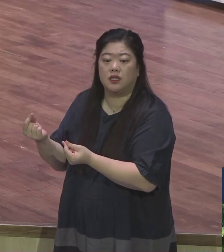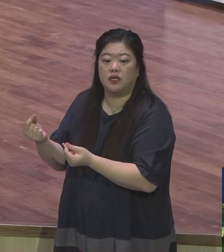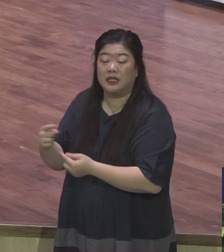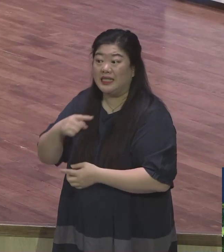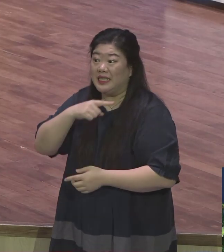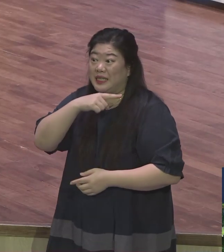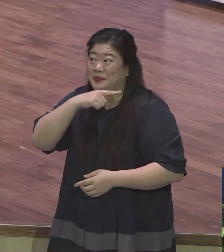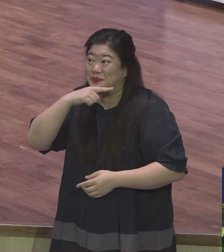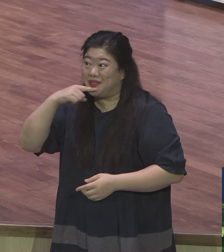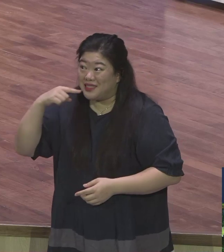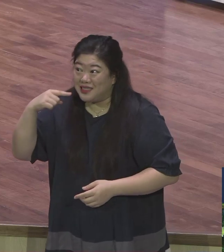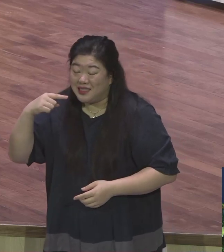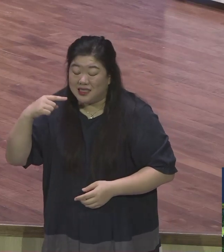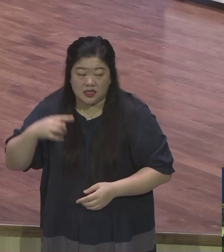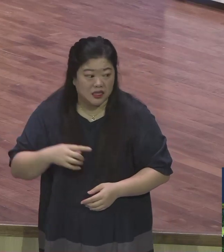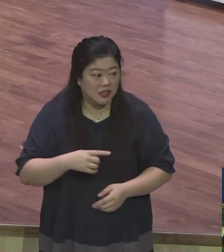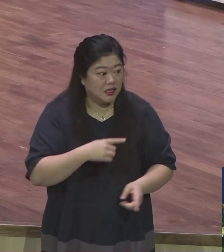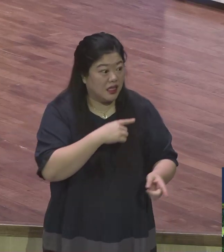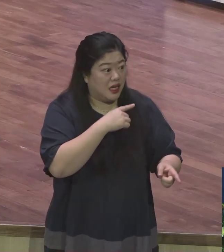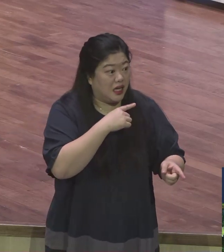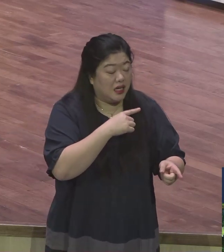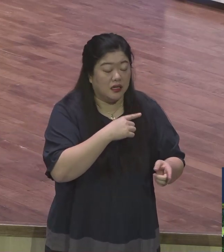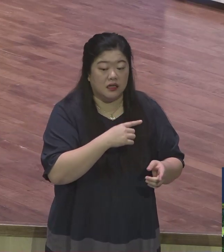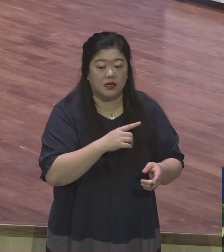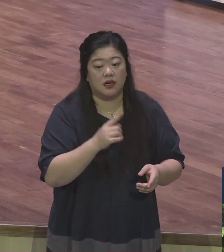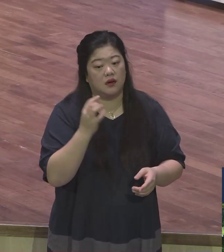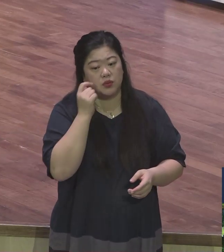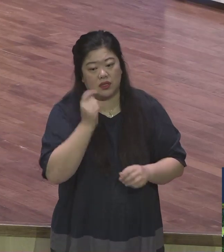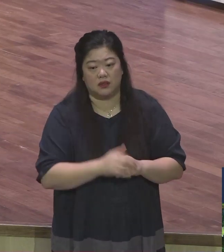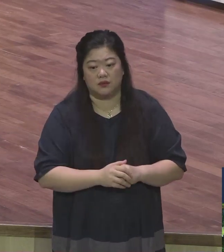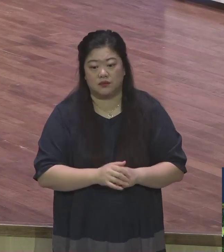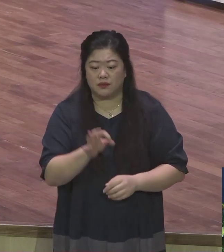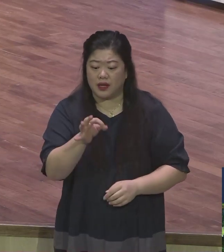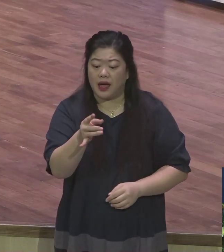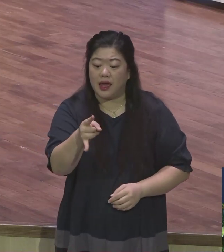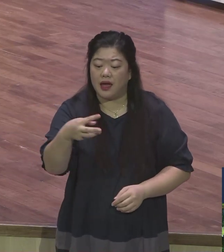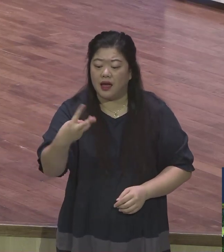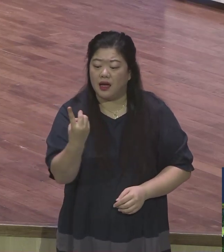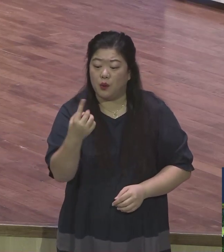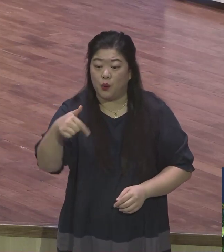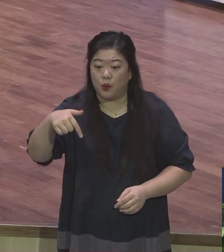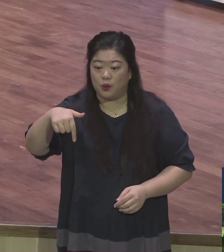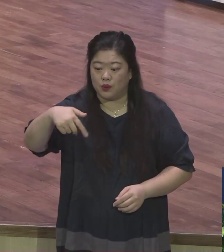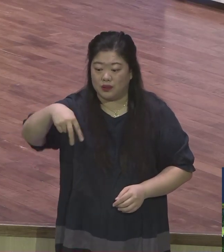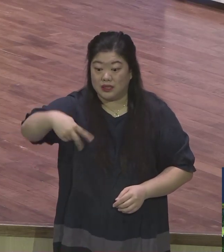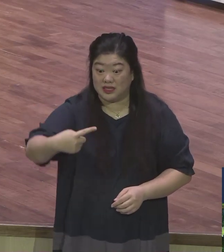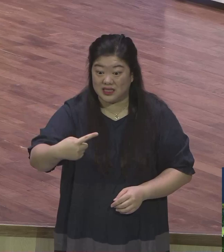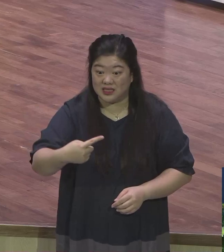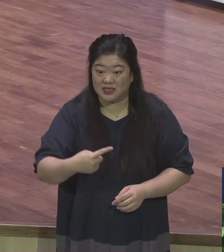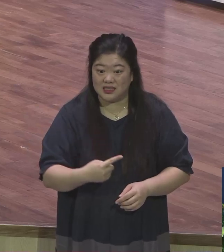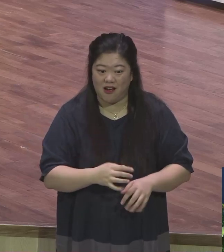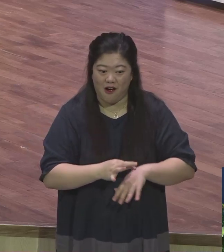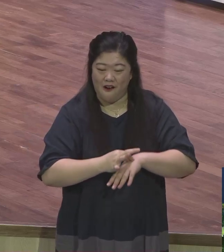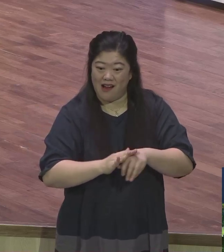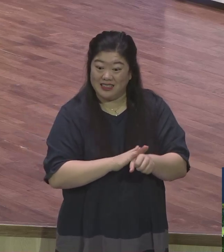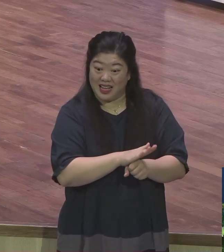사람은 사랑할 수 없죠. 근본적으로 사랑한다. 에로스 사랑이 있을지 몰라도 앞에 사랑을 몰라요. 우리가